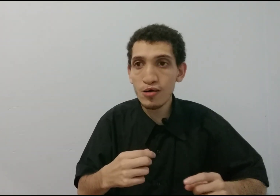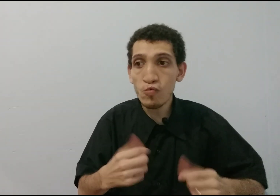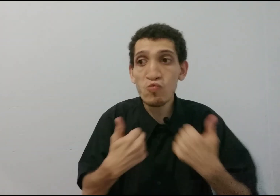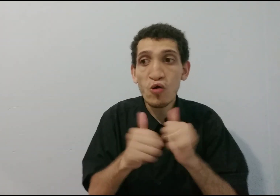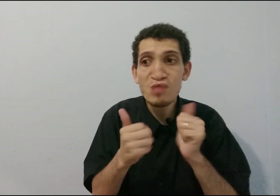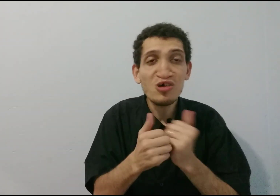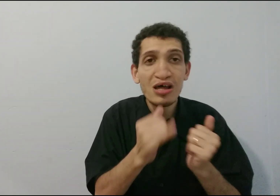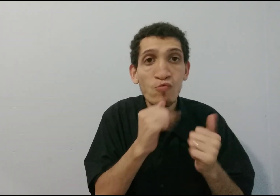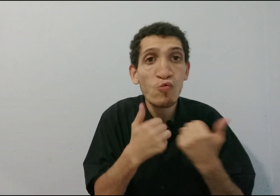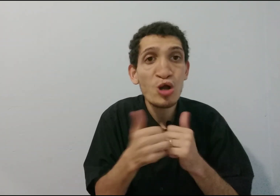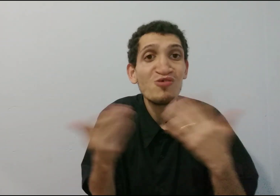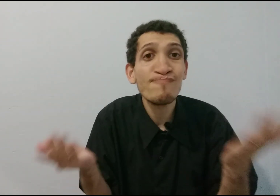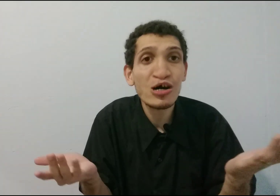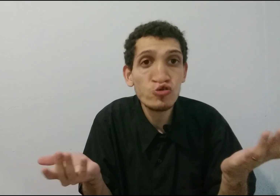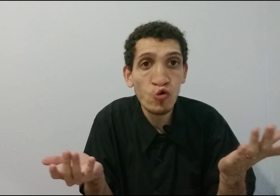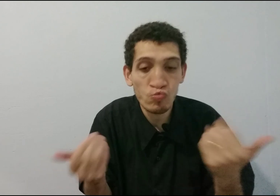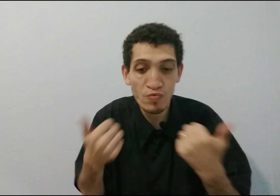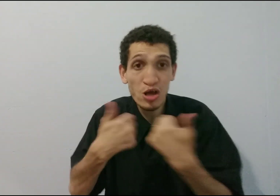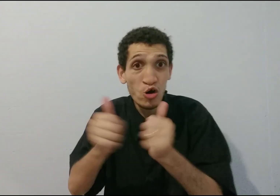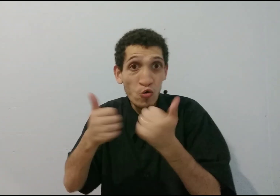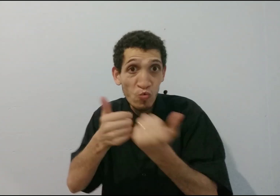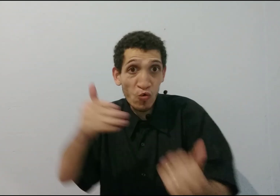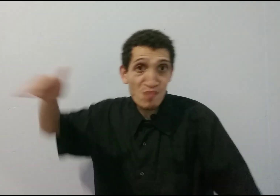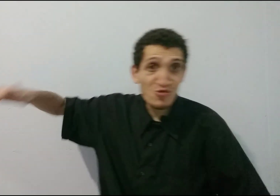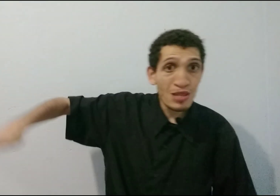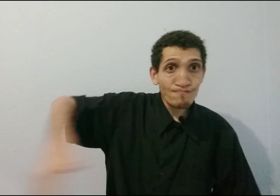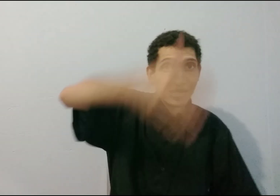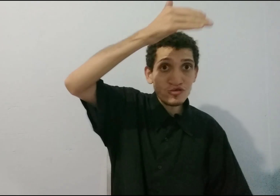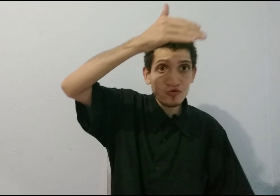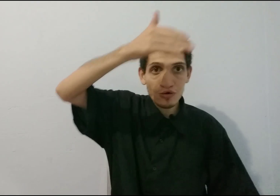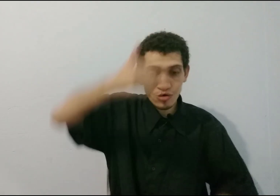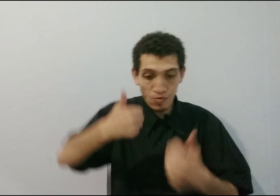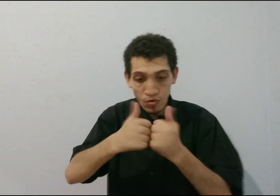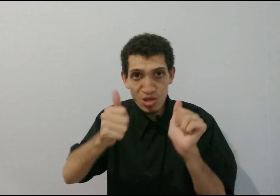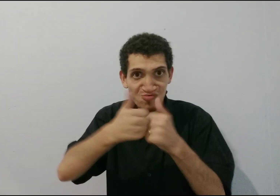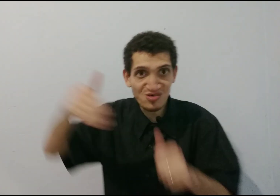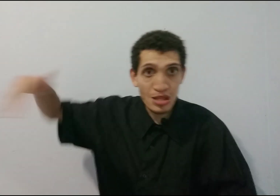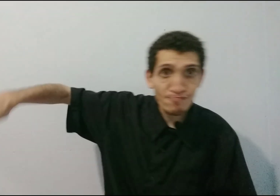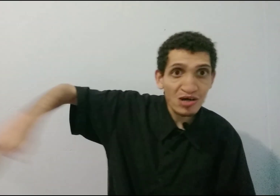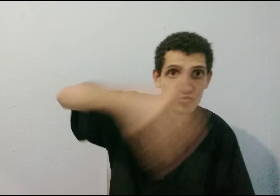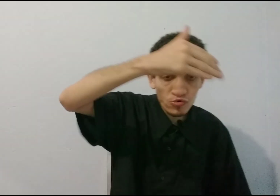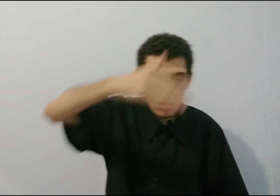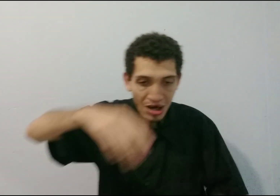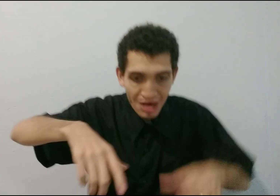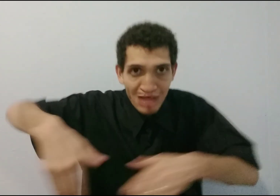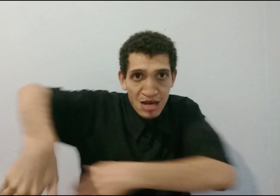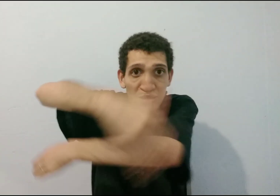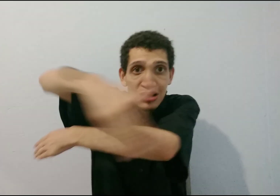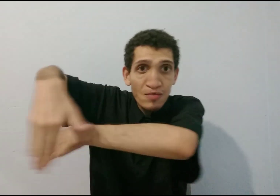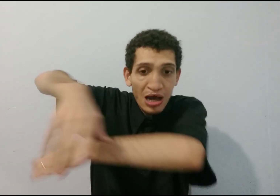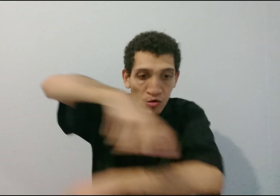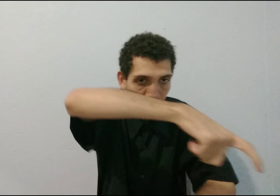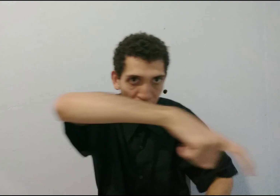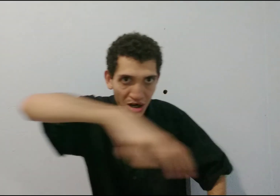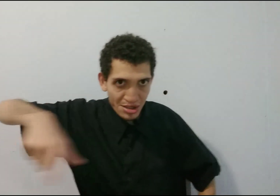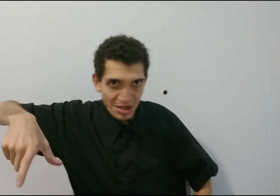O ônibus, o ônibus passou, né? O ônibus, ele passou. O ônibus, ele passou. Imagina que aqui está a rua. Aqui